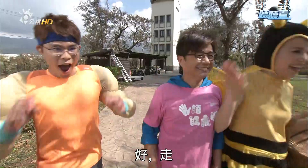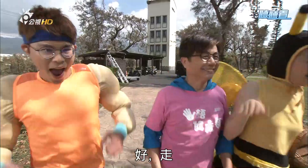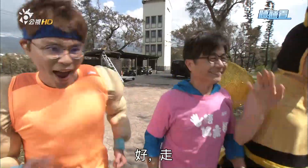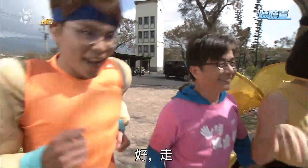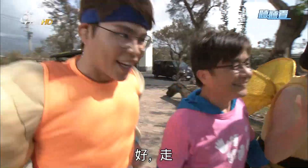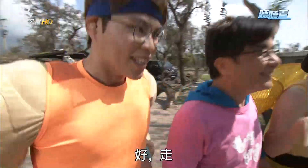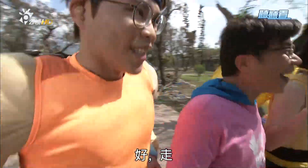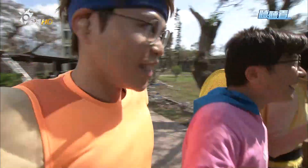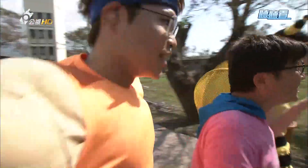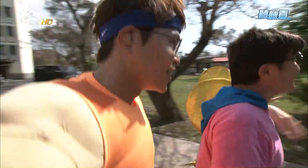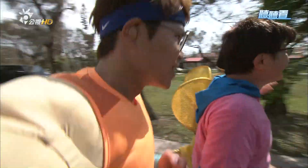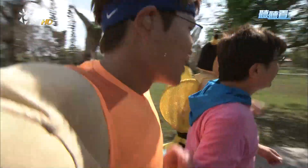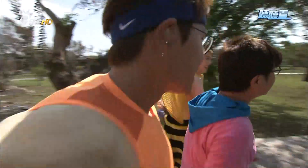走。